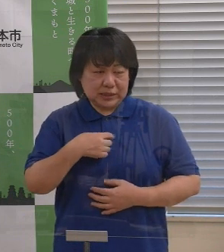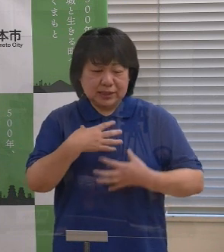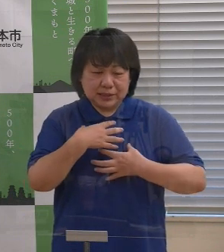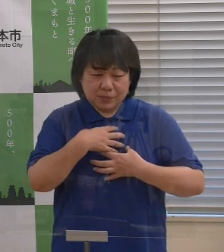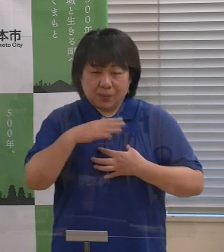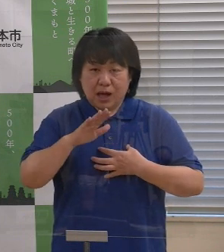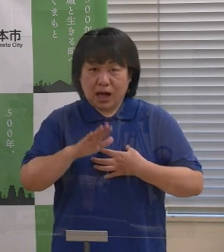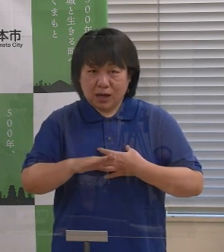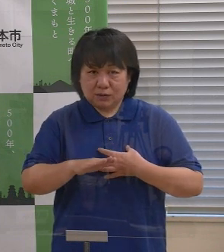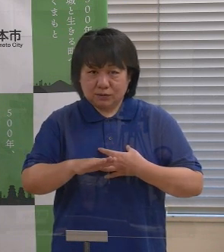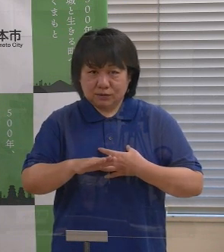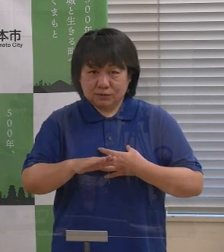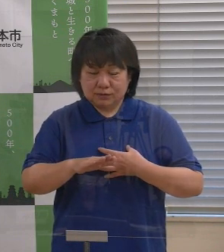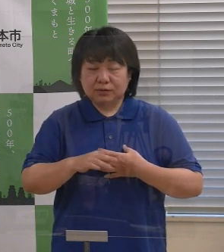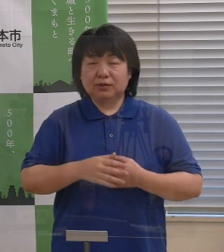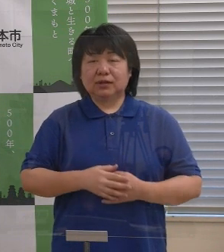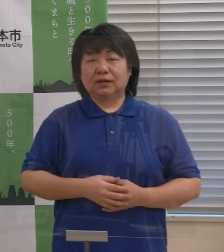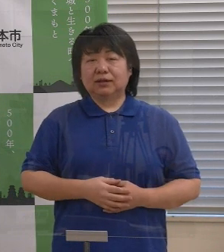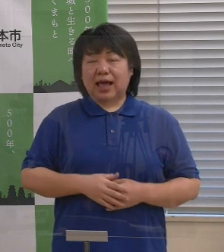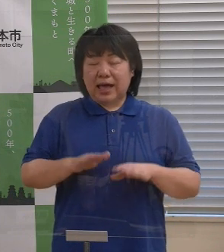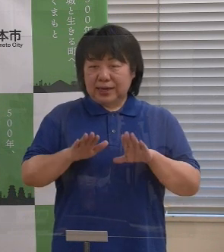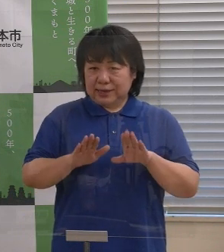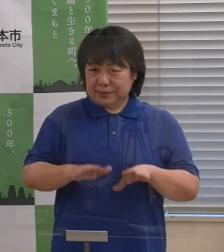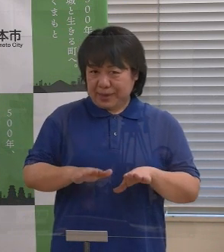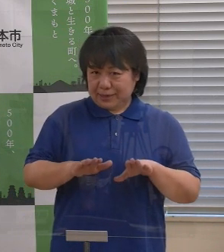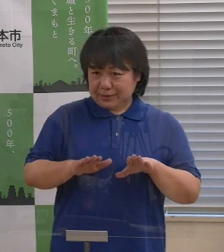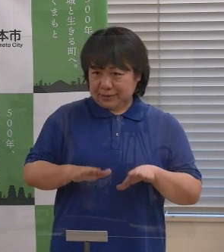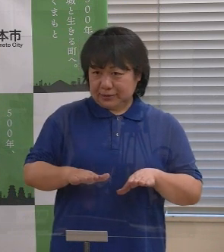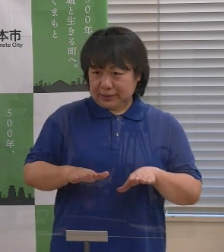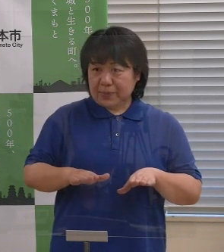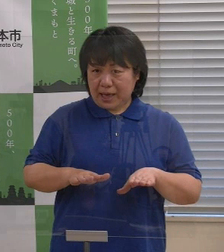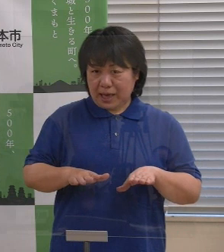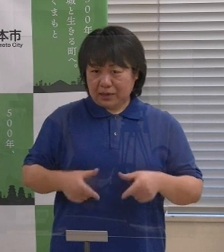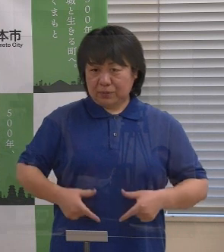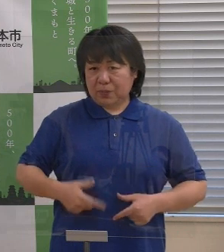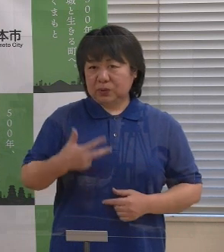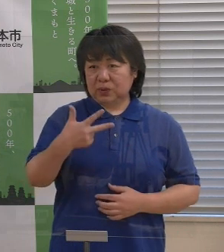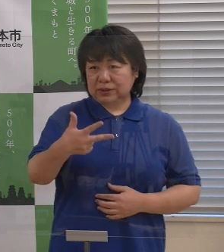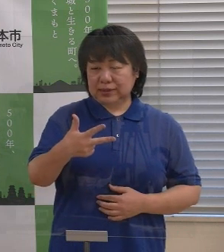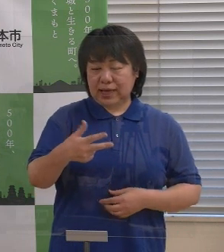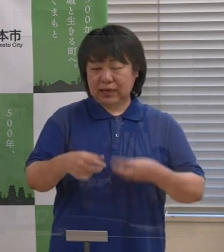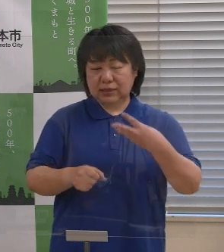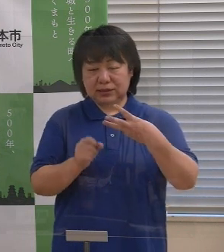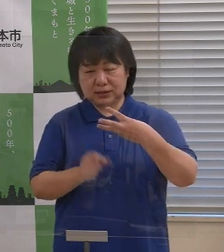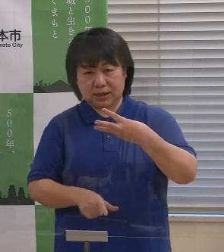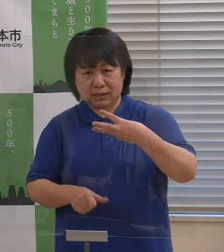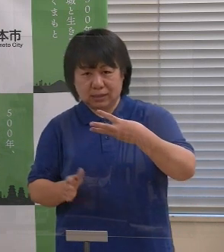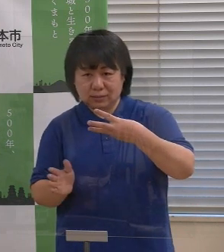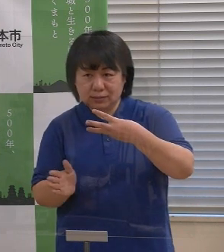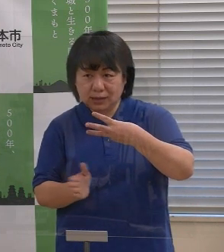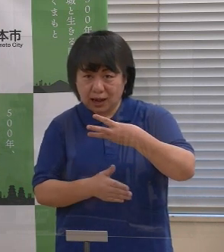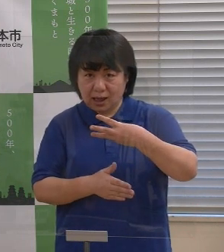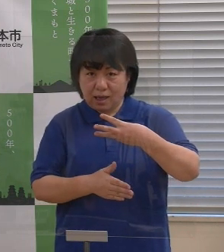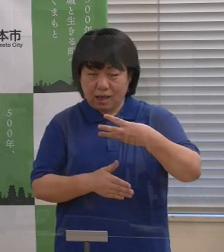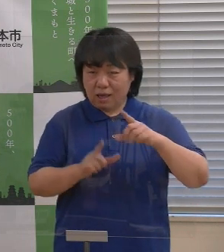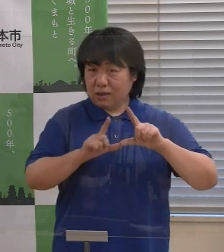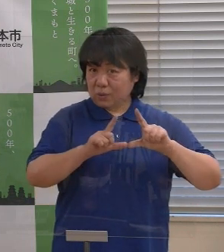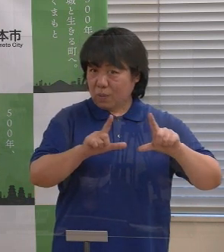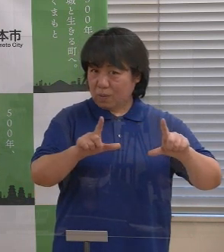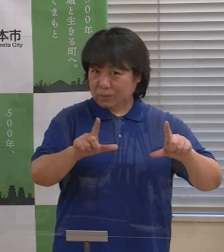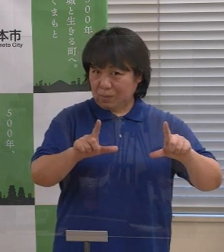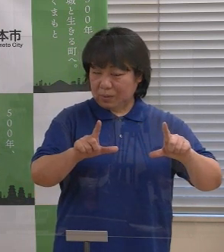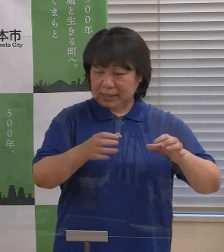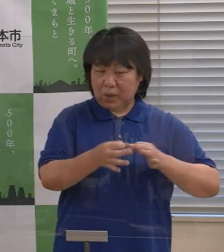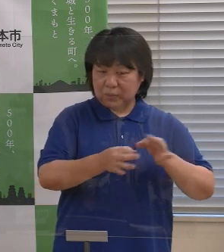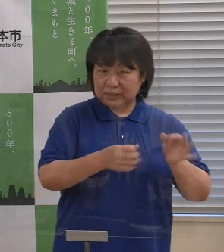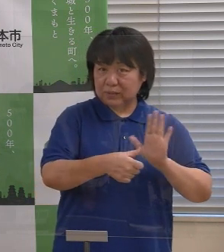もおありかと思いますが、現実的にはこの熊本市で、3月以来、公表をした